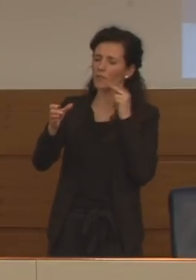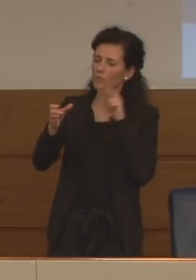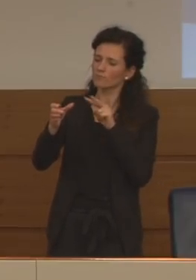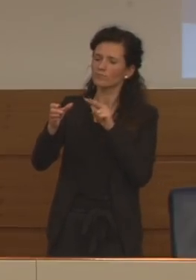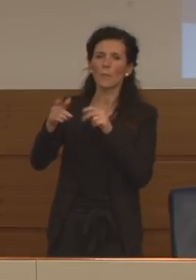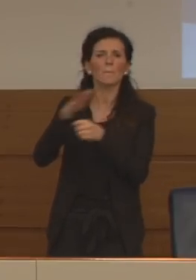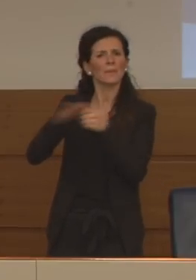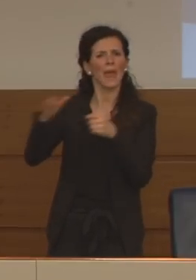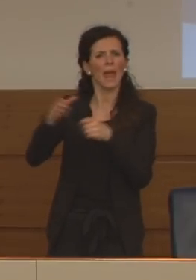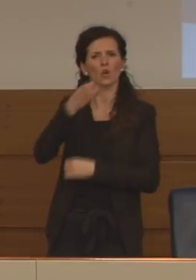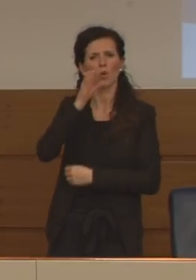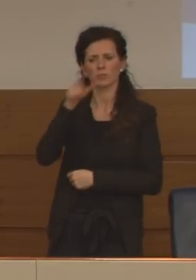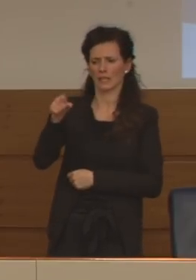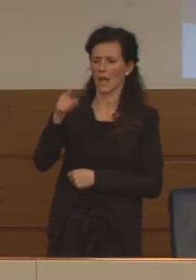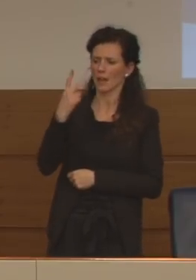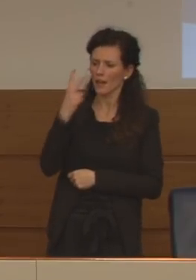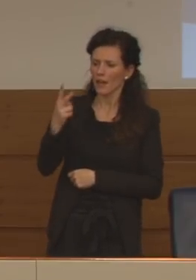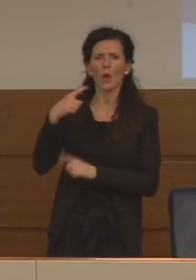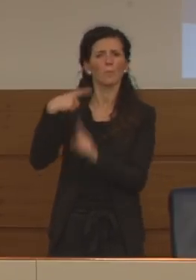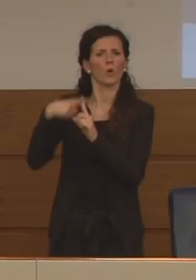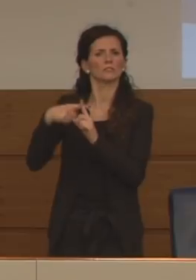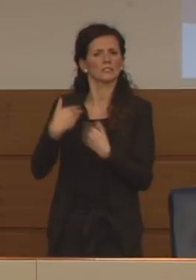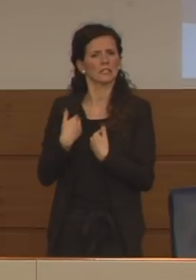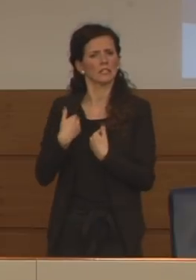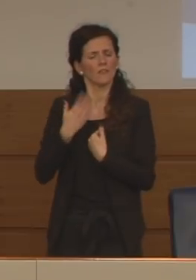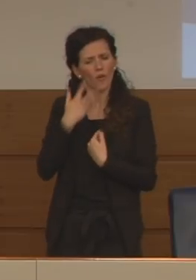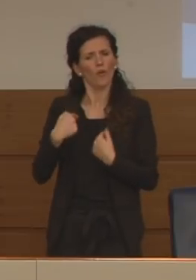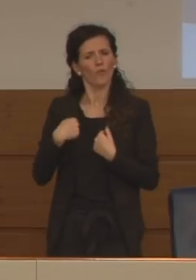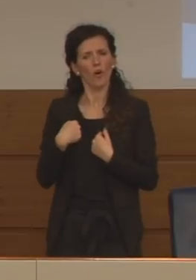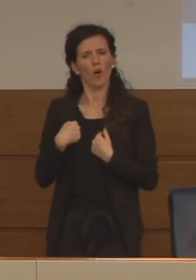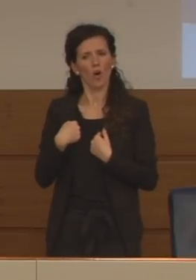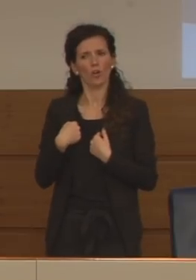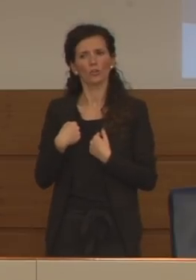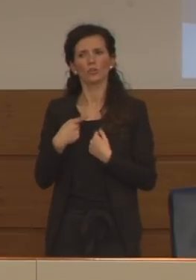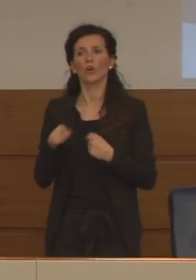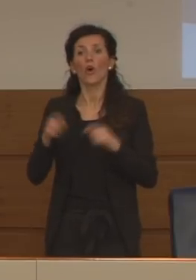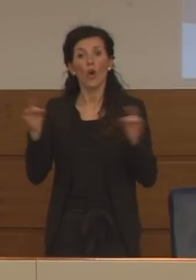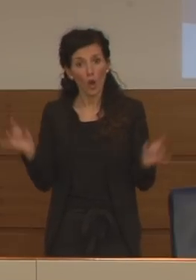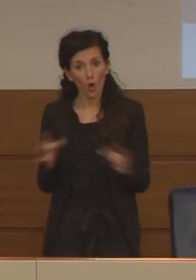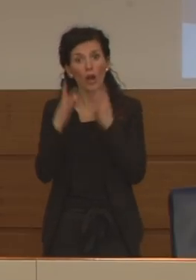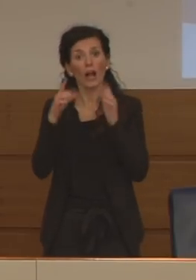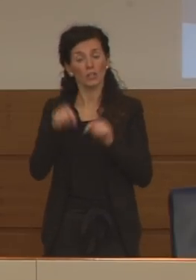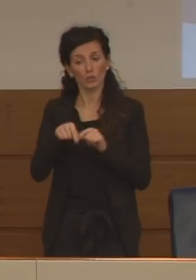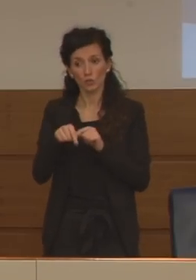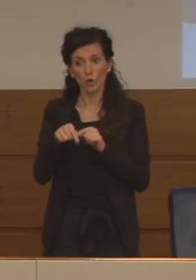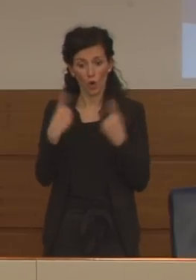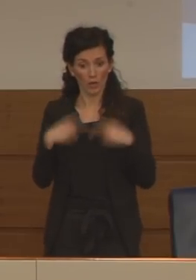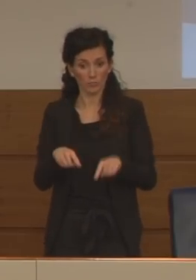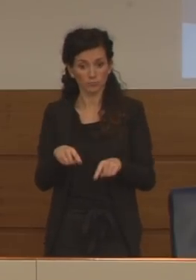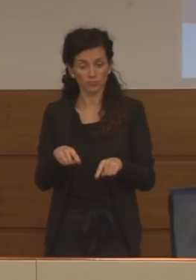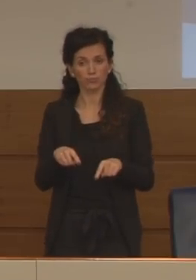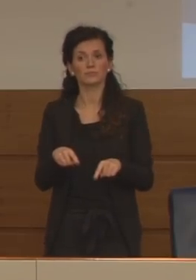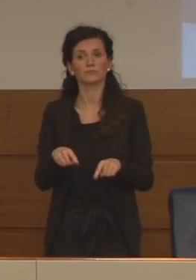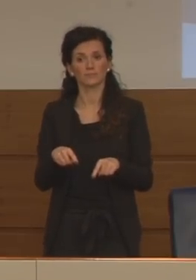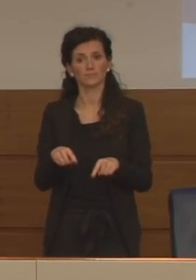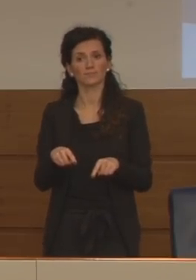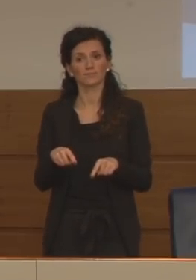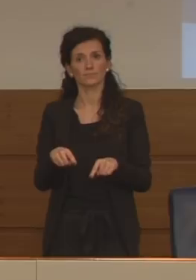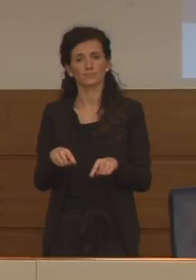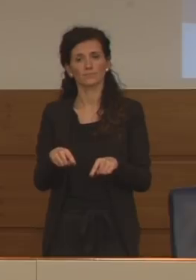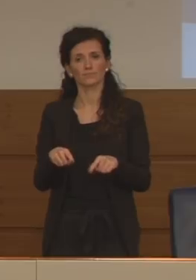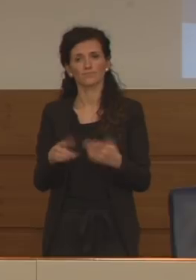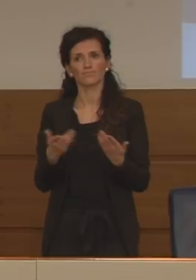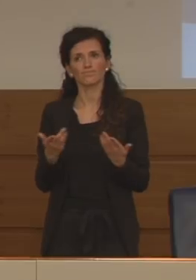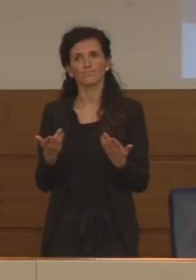piena e c'è anche però questa è una grande occasione per riannodare i fili di